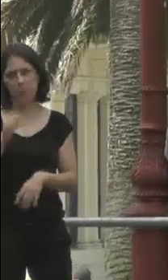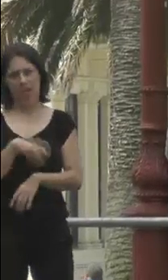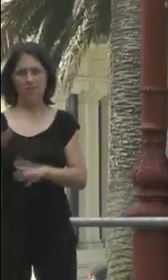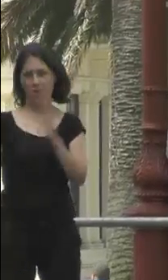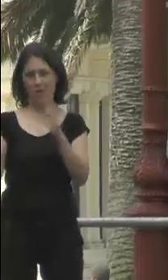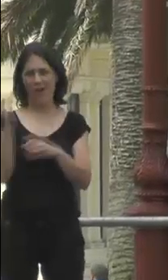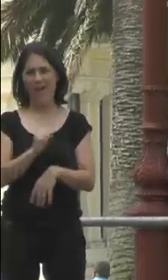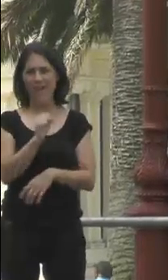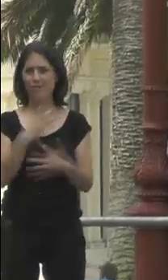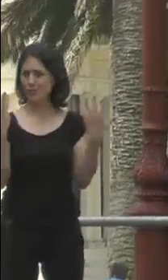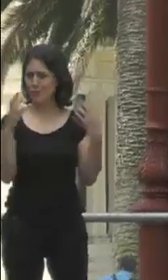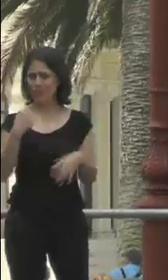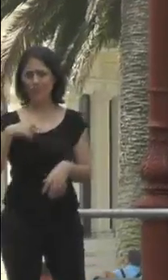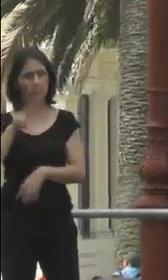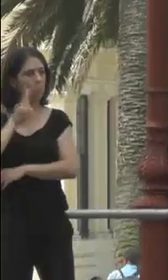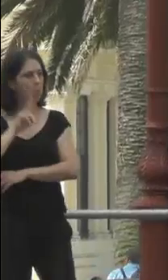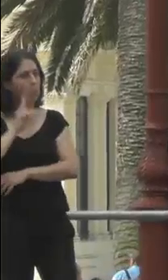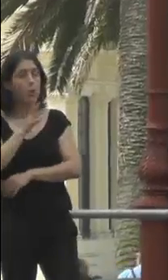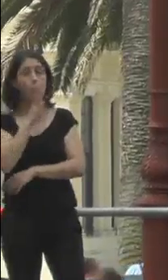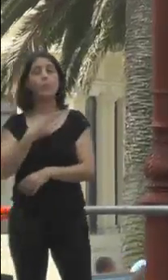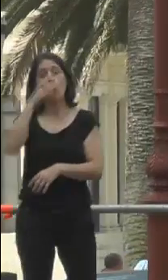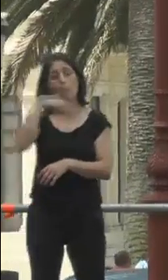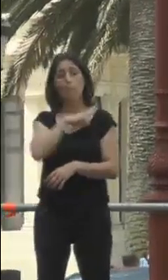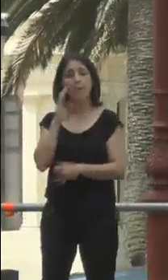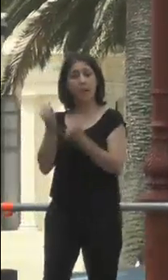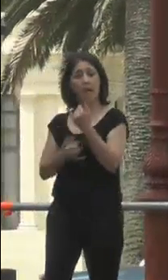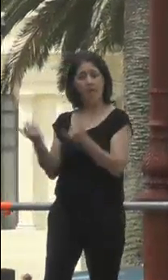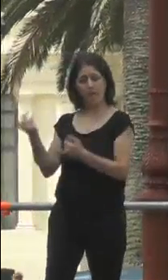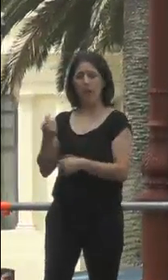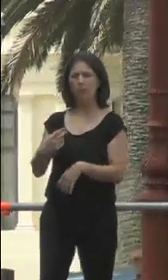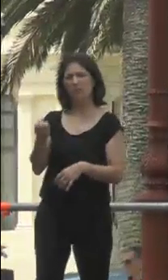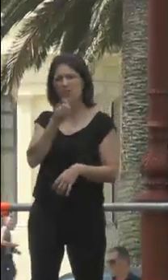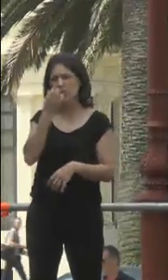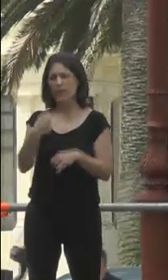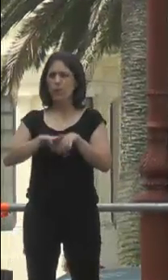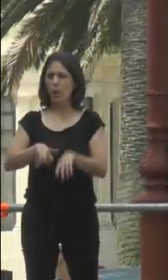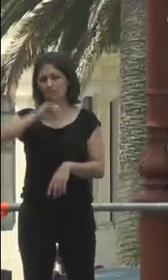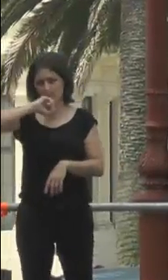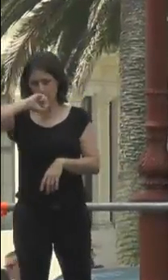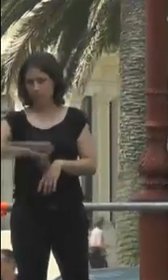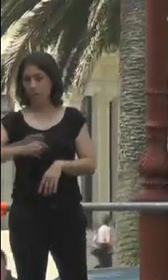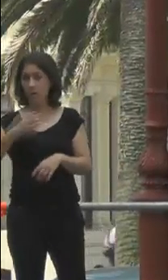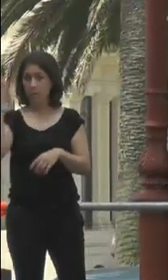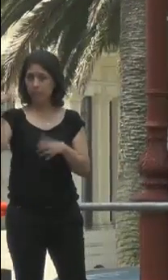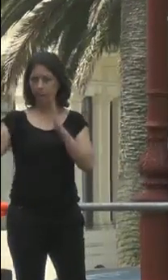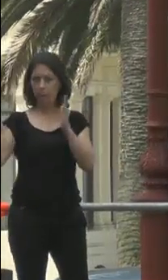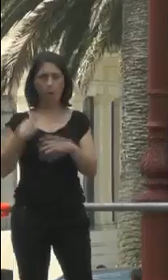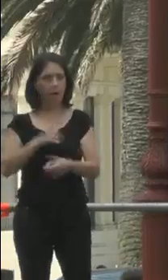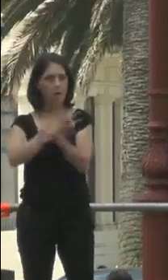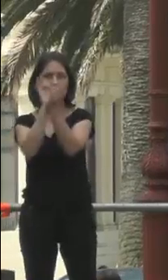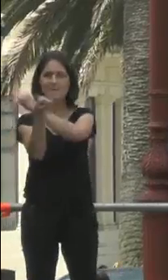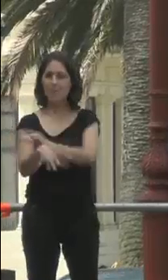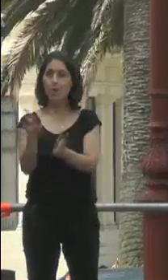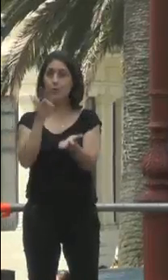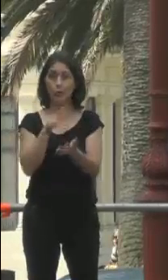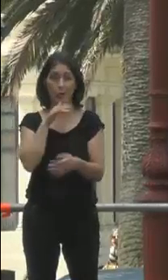80, porque meus pais eran unha destas tantas familias socialistas de corazón que nesa época viviron un cambio e que a día